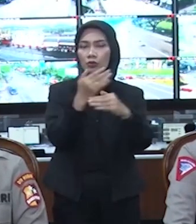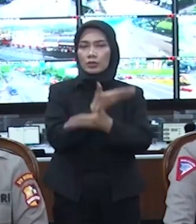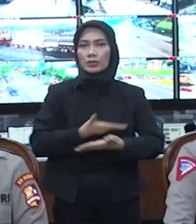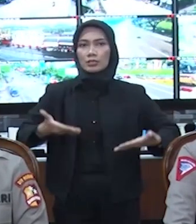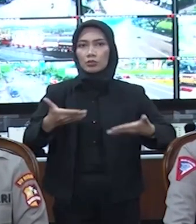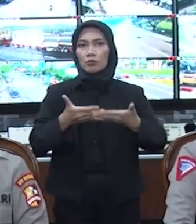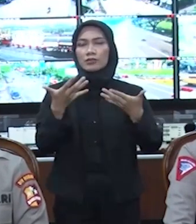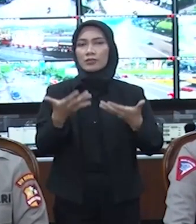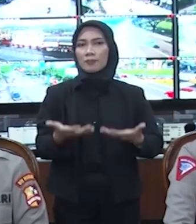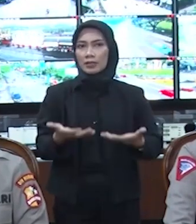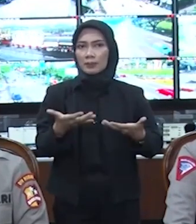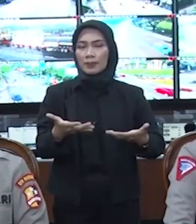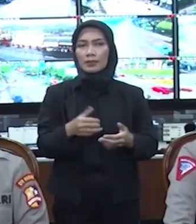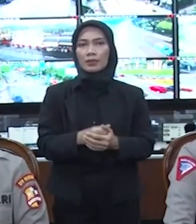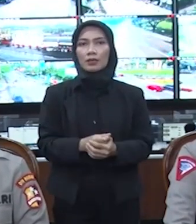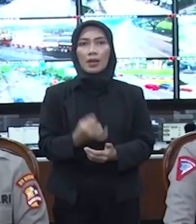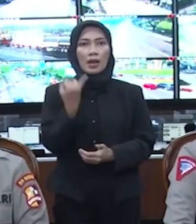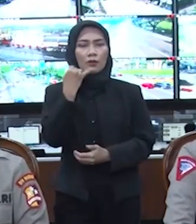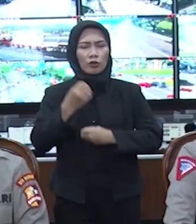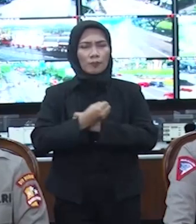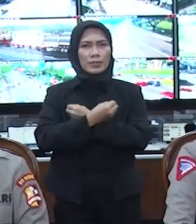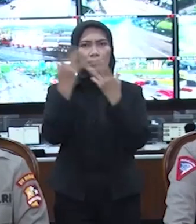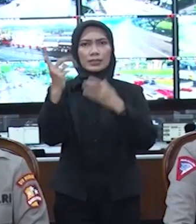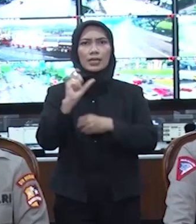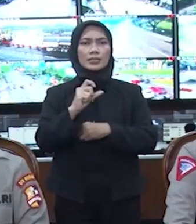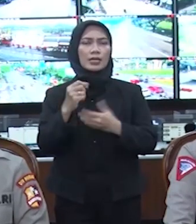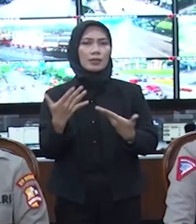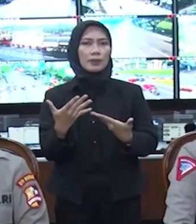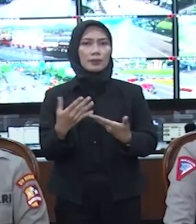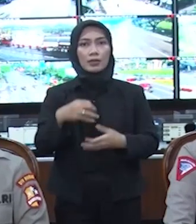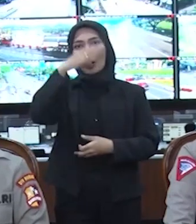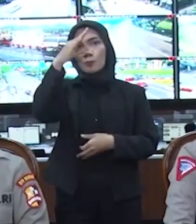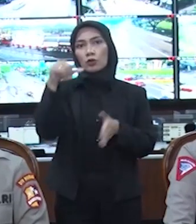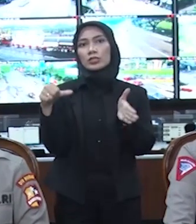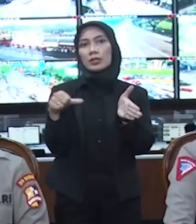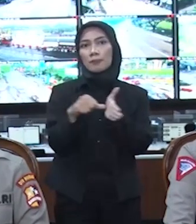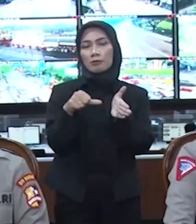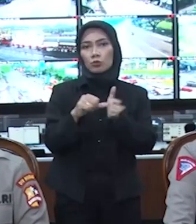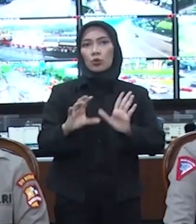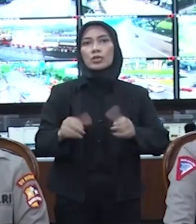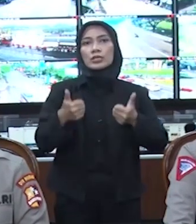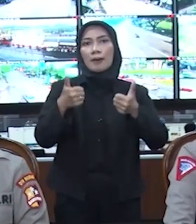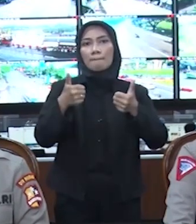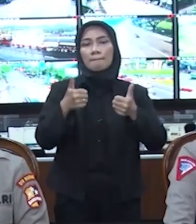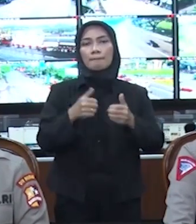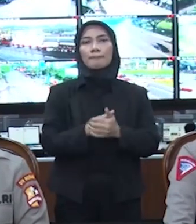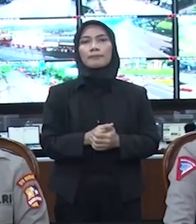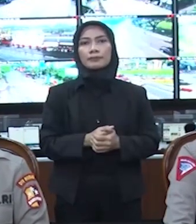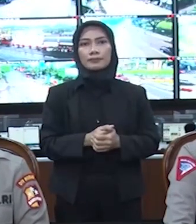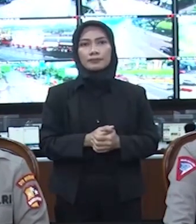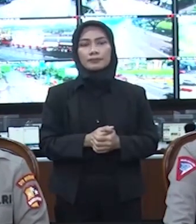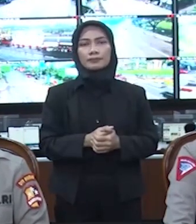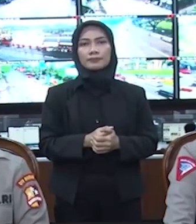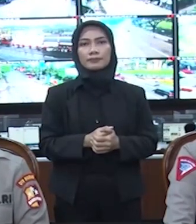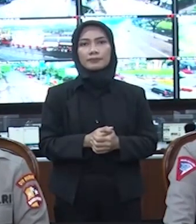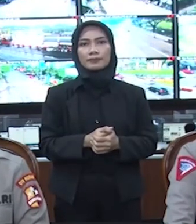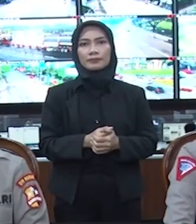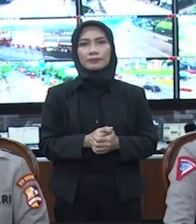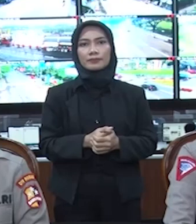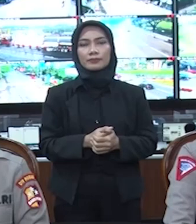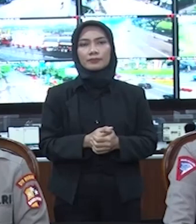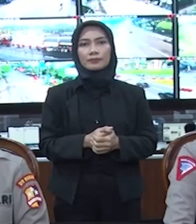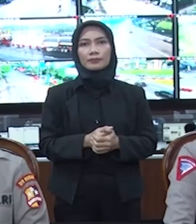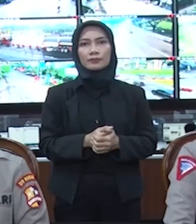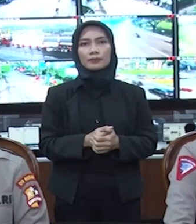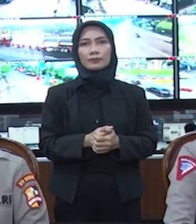mengetahui informasi selengkapnya kami siap membantu melayani masyarakat sampai tujuan dengan selamat untuk